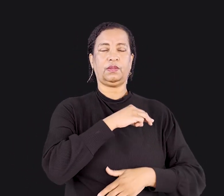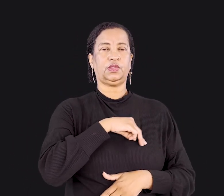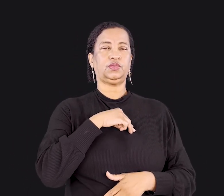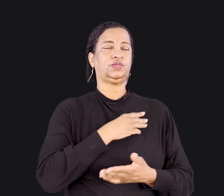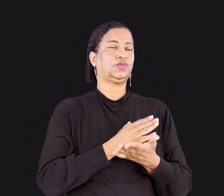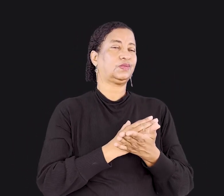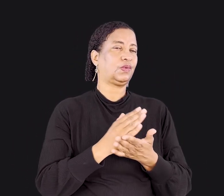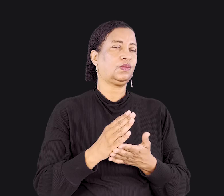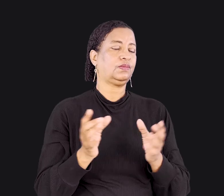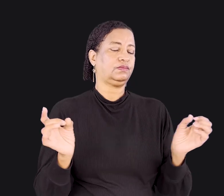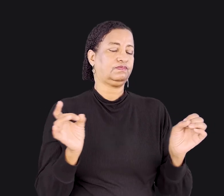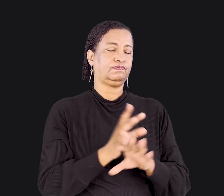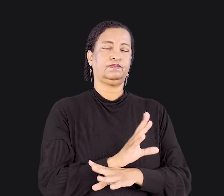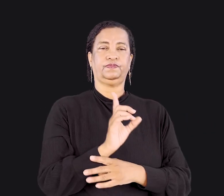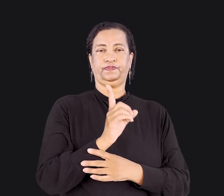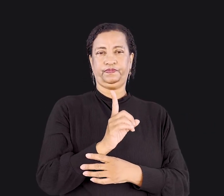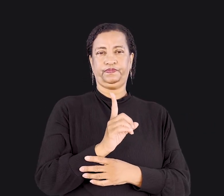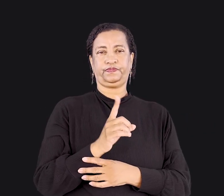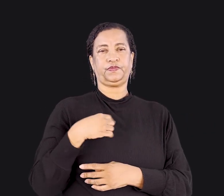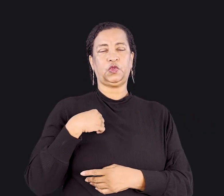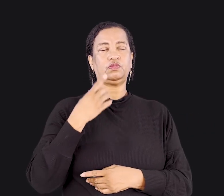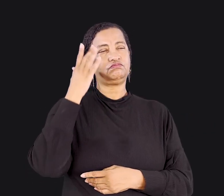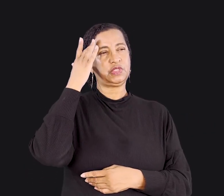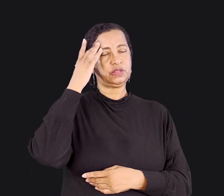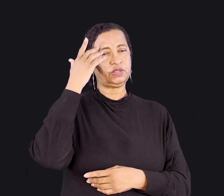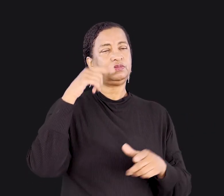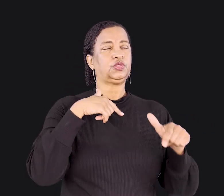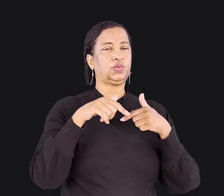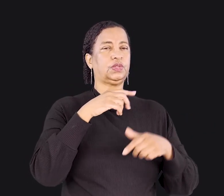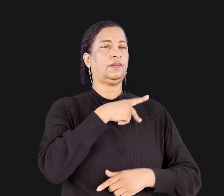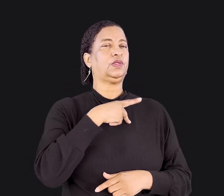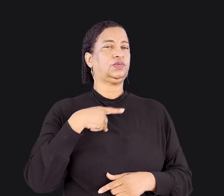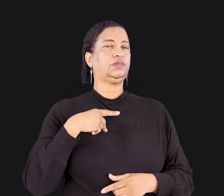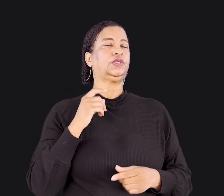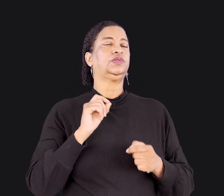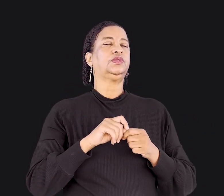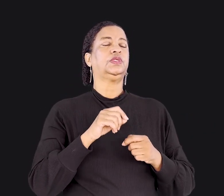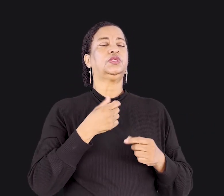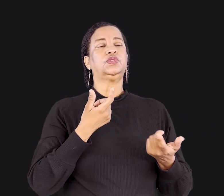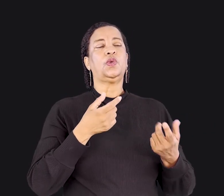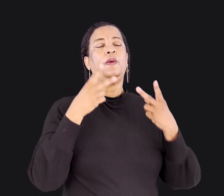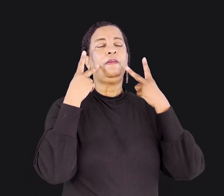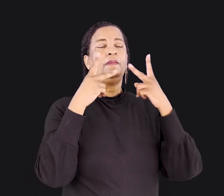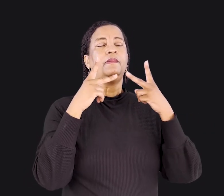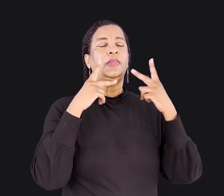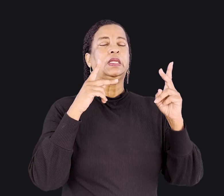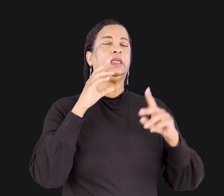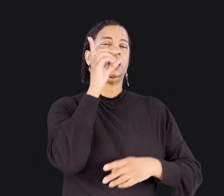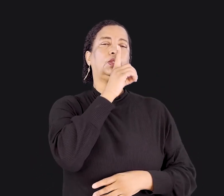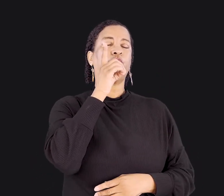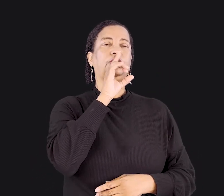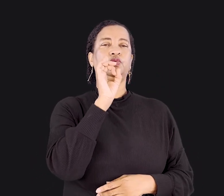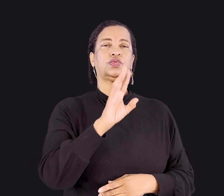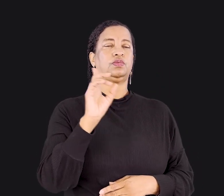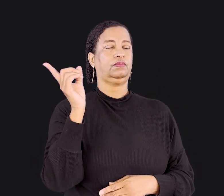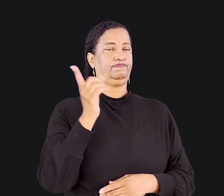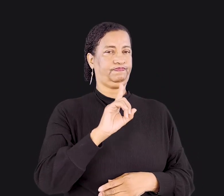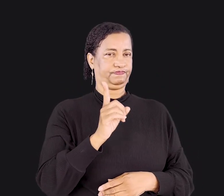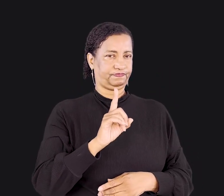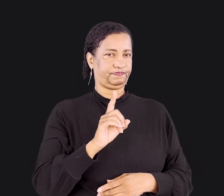não terminando. Costumamos achar que o trabalho do pastor é fazer aquele sermão maravilhoso todo domingo. Não, não é isso. O